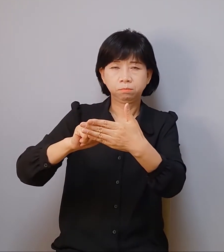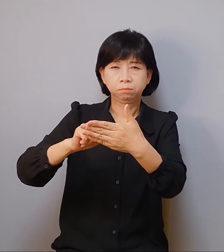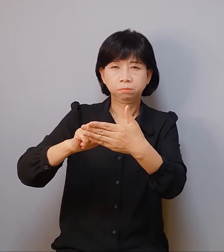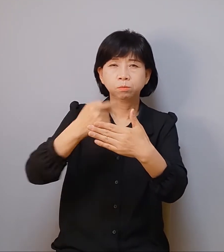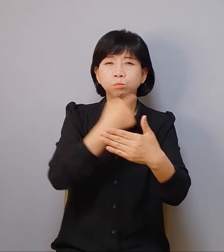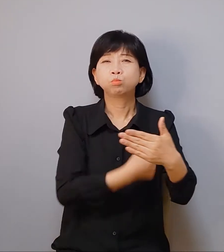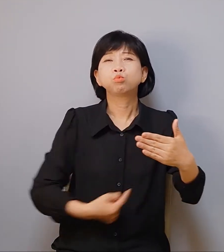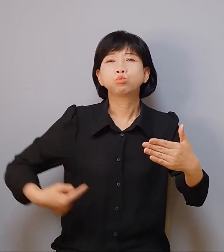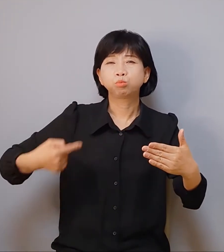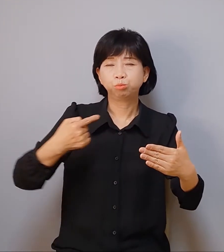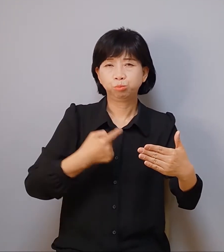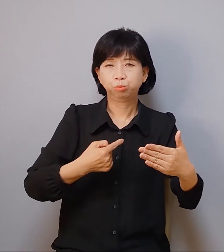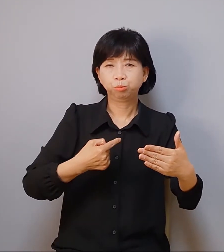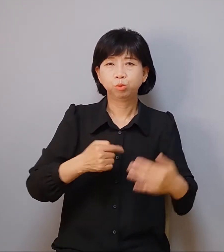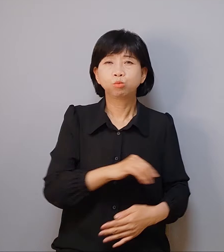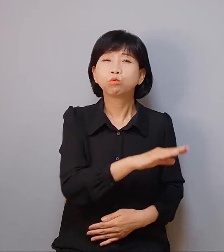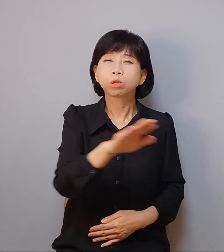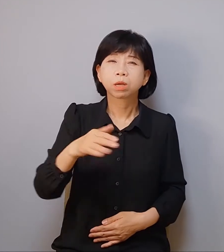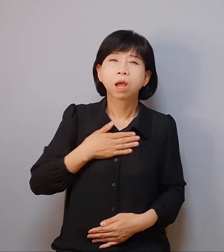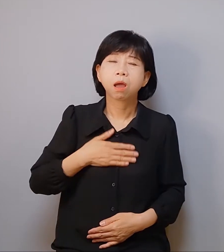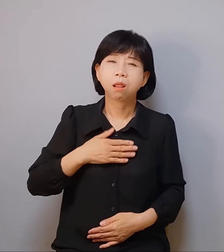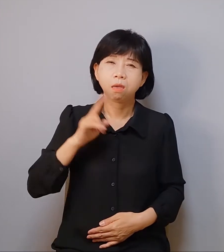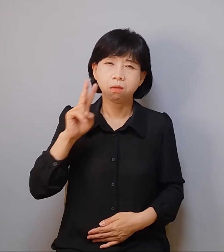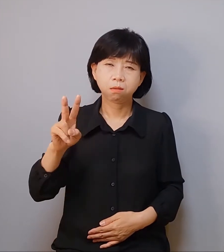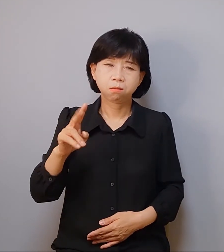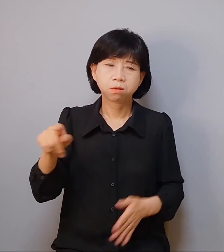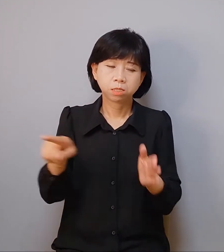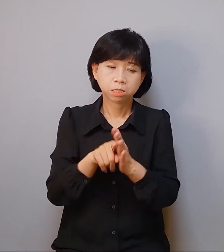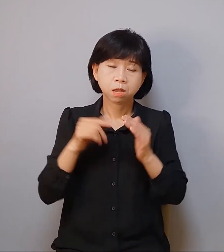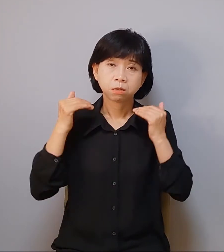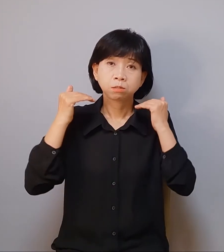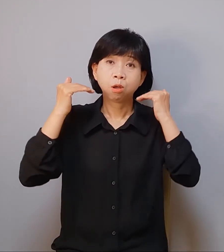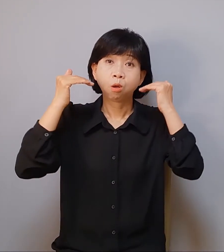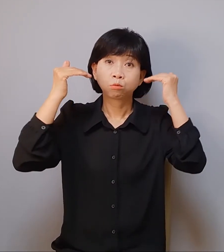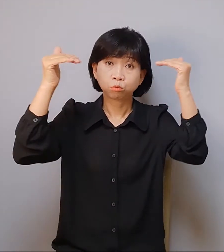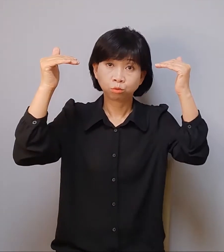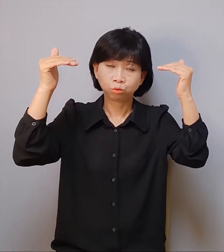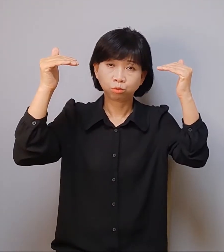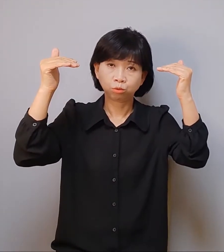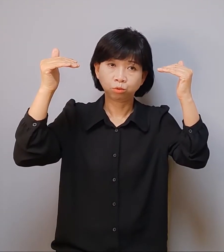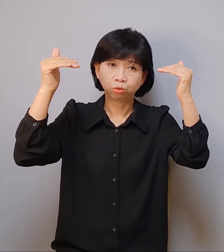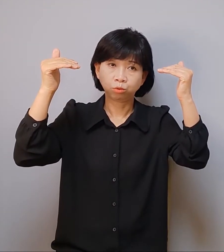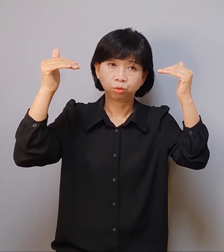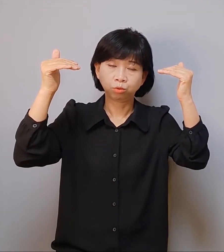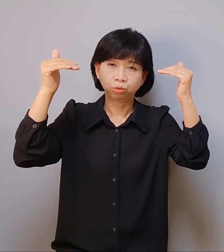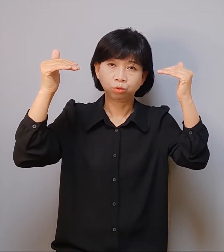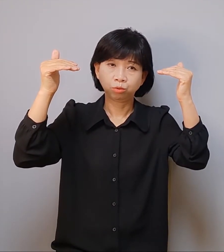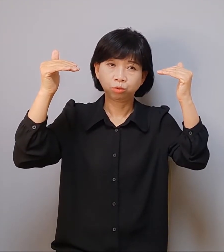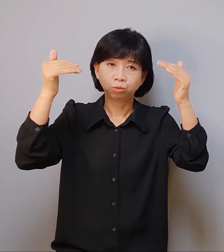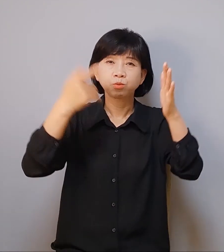줄 믿습니다. 신앙이 성숙되어지기까지는요, 우리는요, 글쎄요,